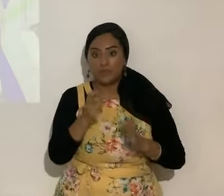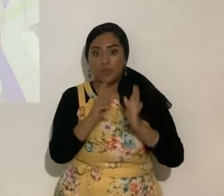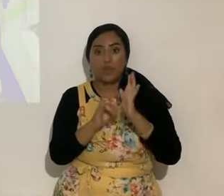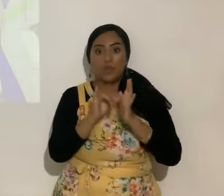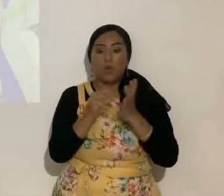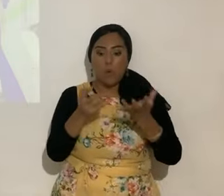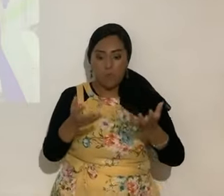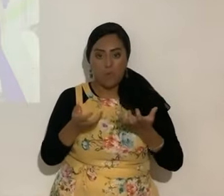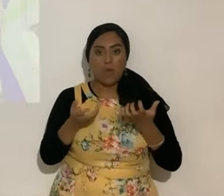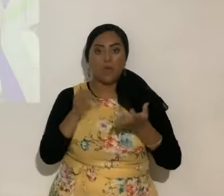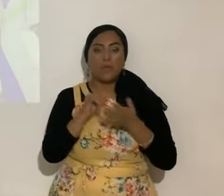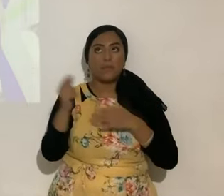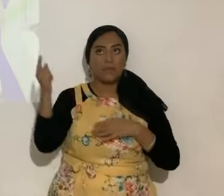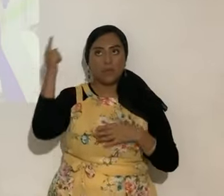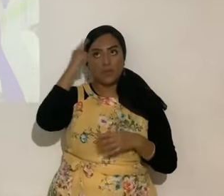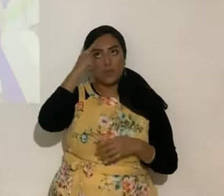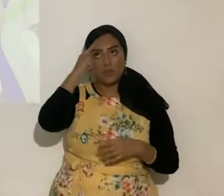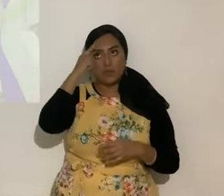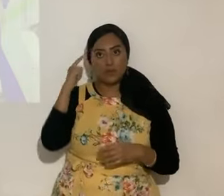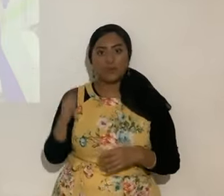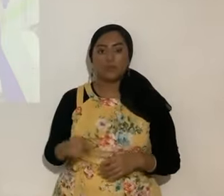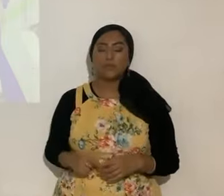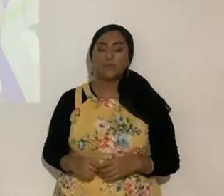piensen por un momento,